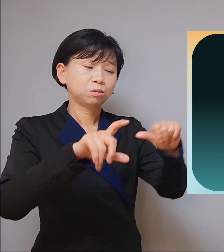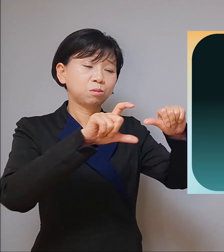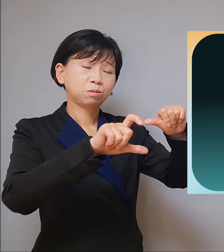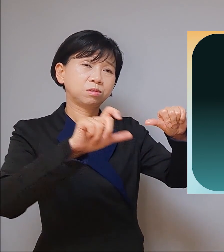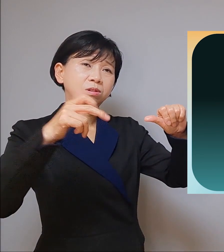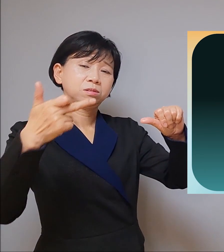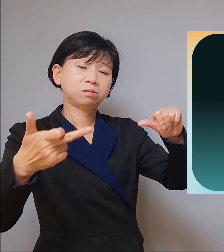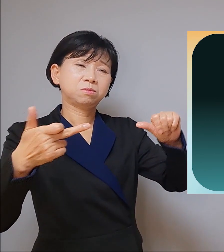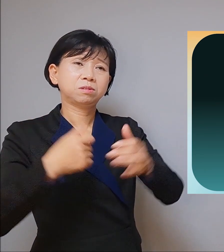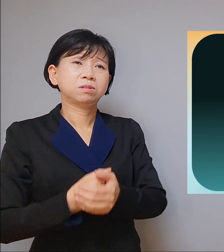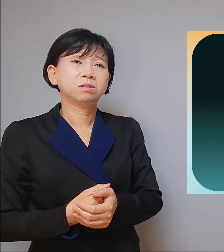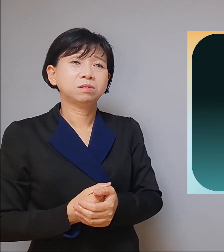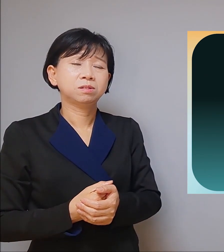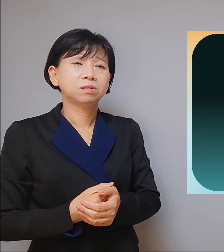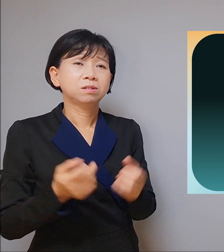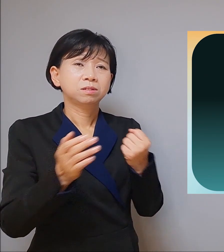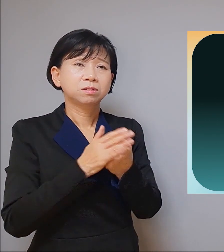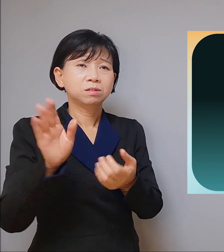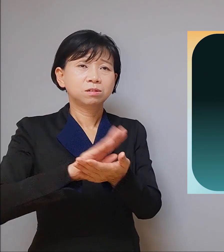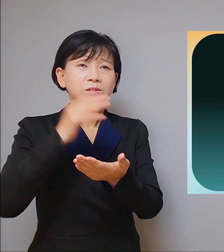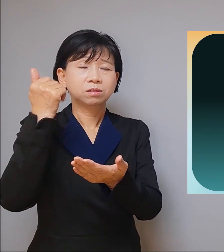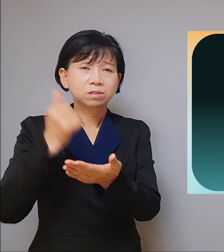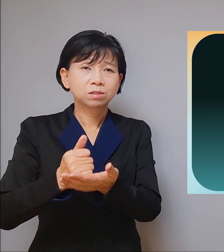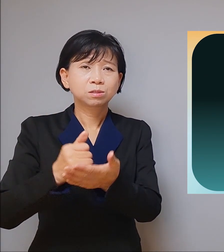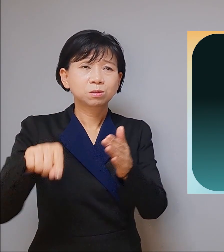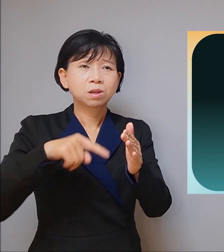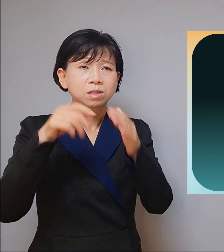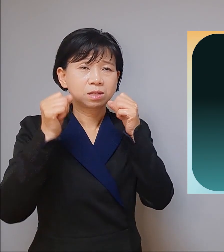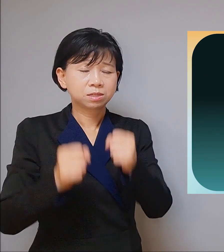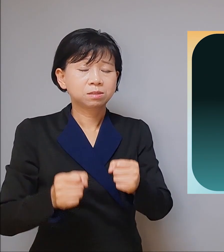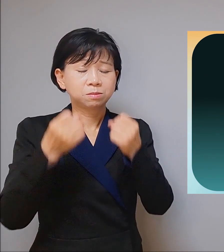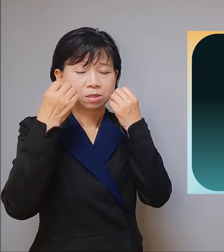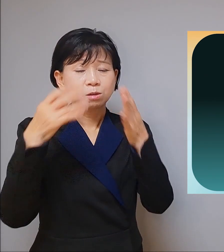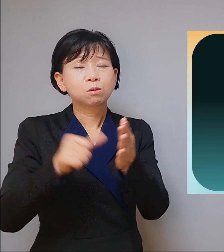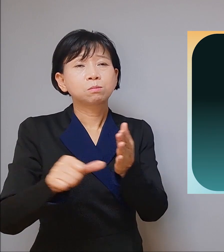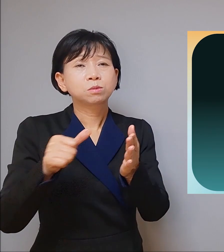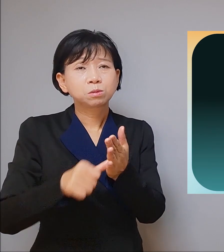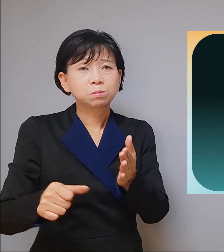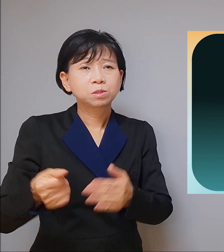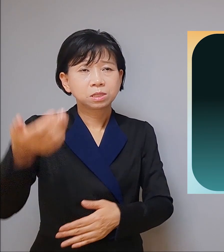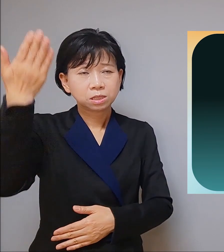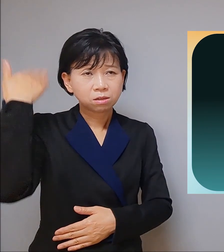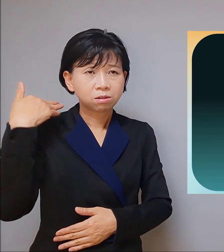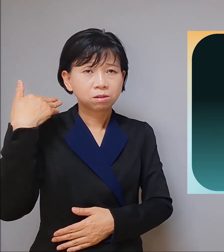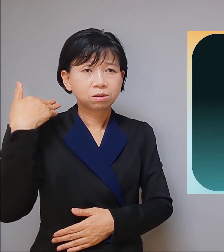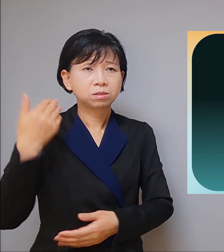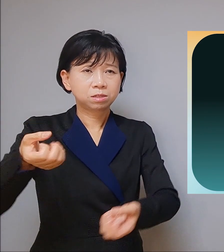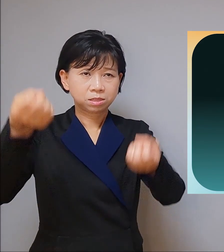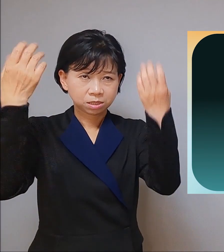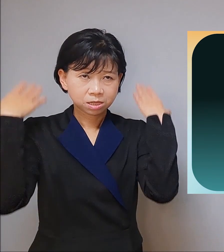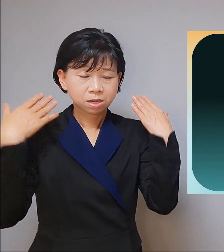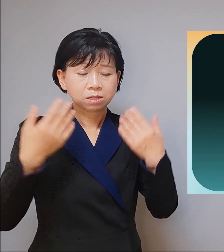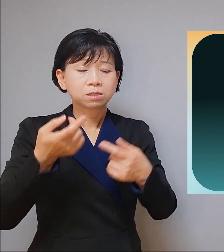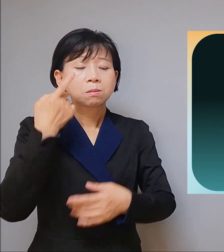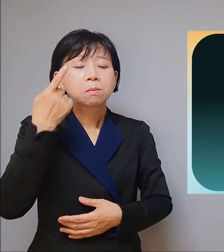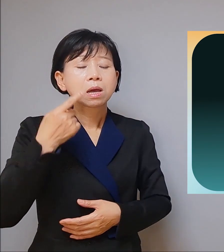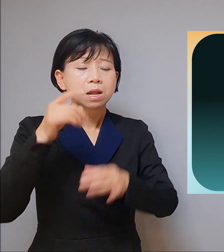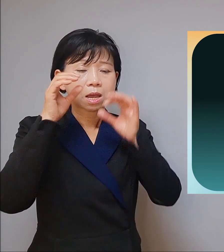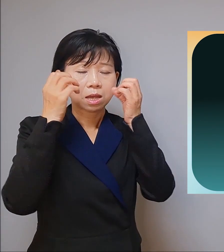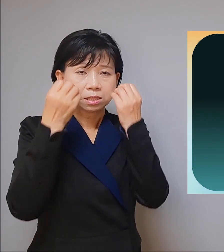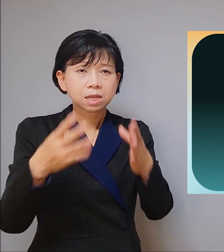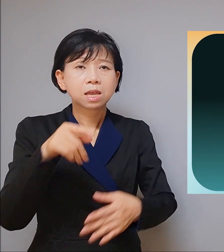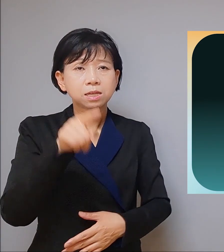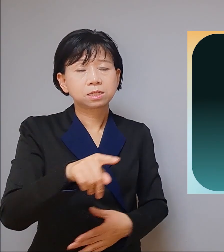한번 읽어주십시오. 그런즉 누구든지 그리스도 안에 있으면 새로운 피조물이라 이전 것은 지나갔으니 보라 새 것이